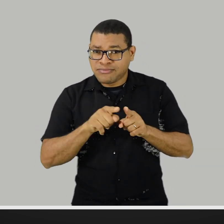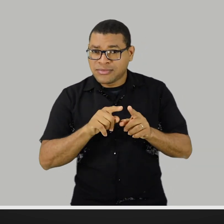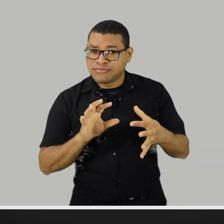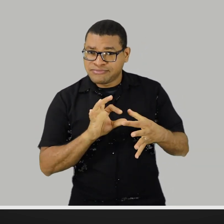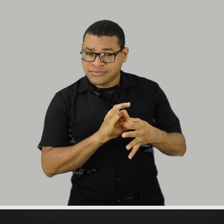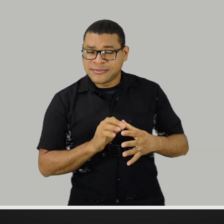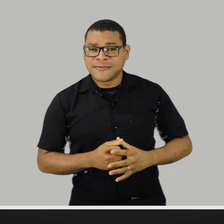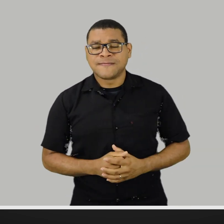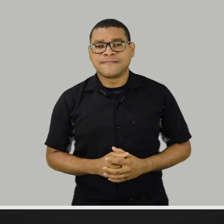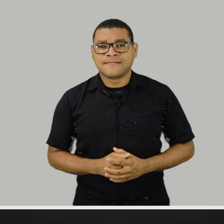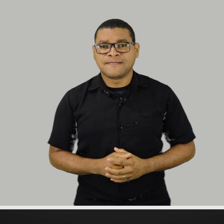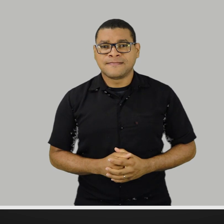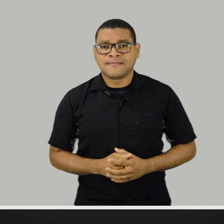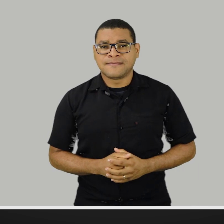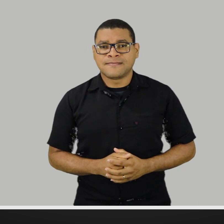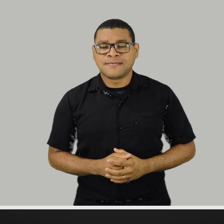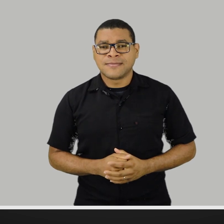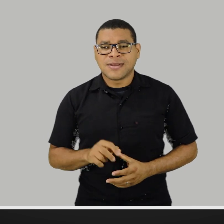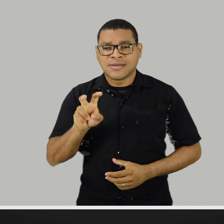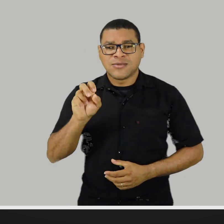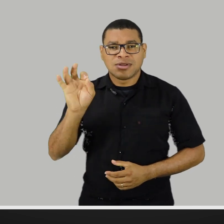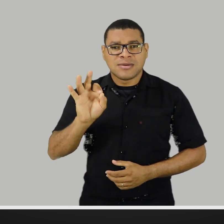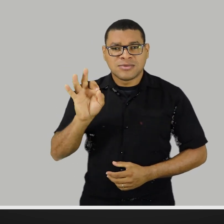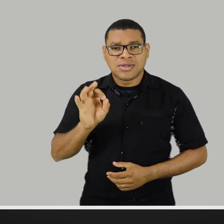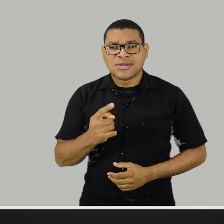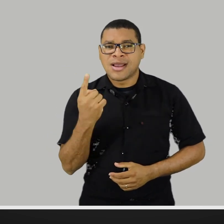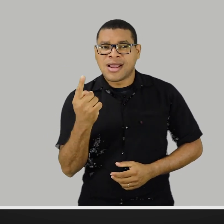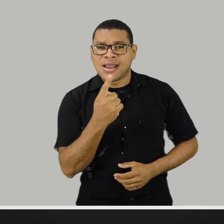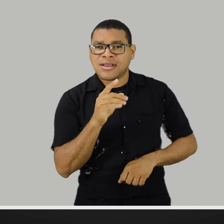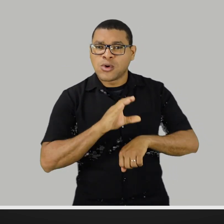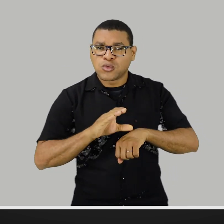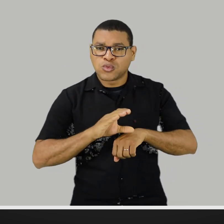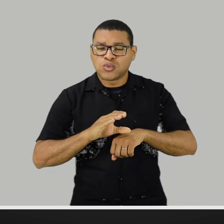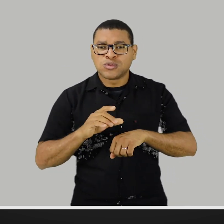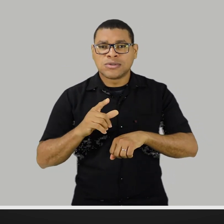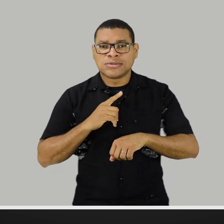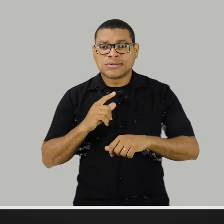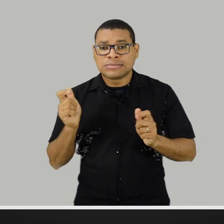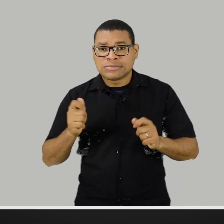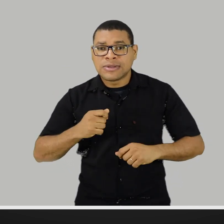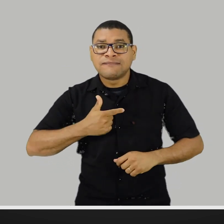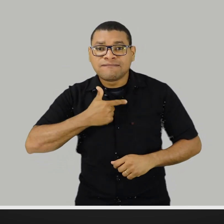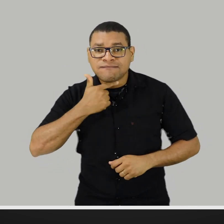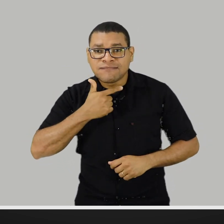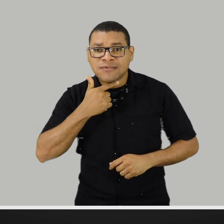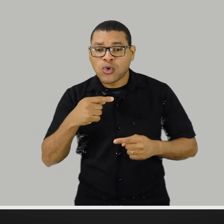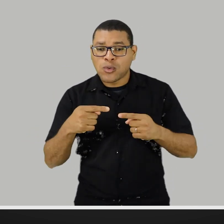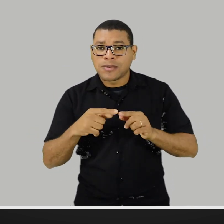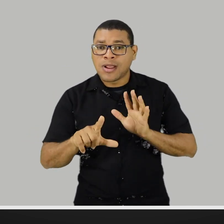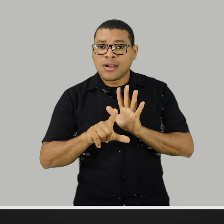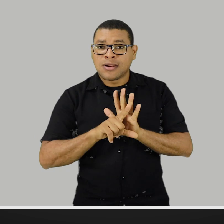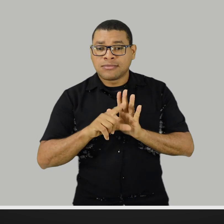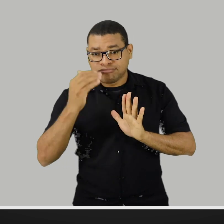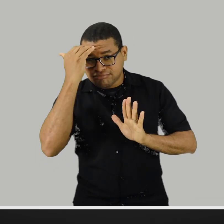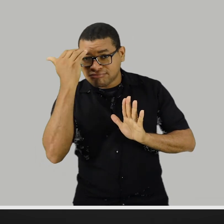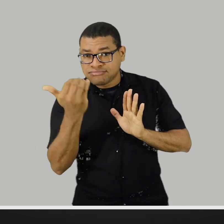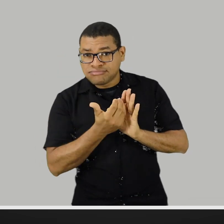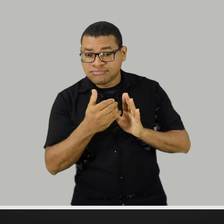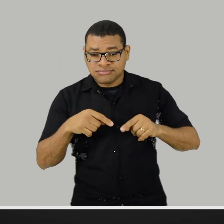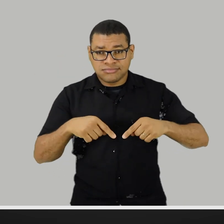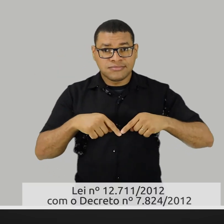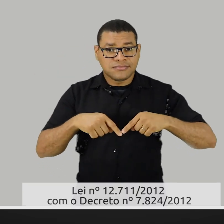reservado cinquenta por cento das vagas de cada curso e turno ofertado pela UFF em conformidade com a Lei